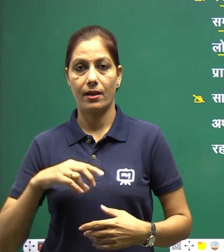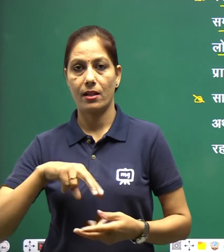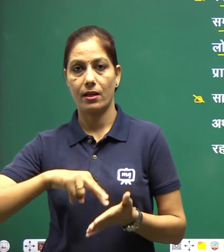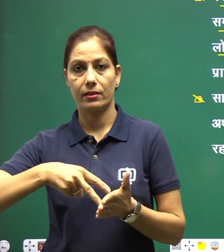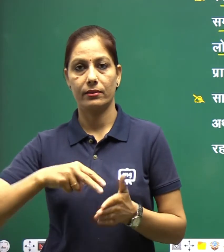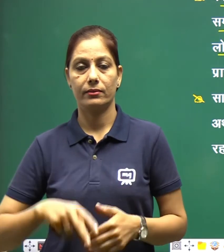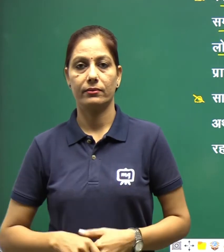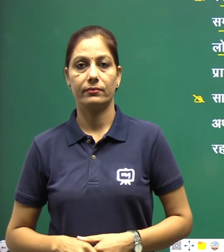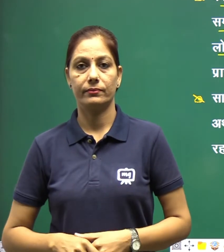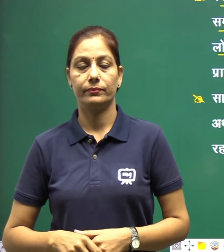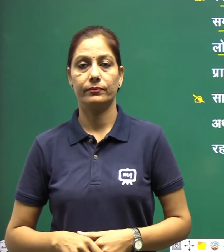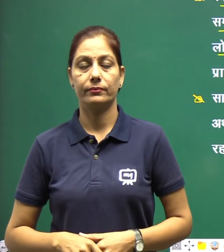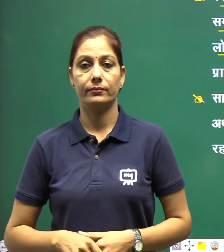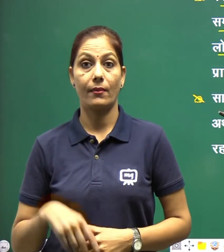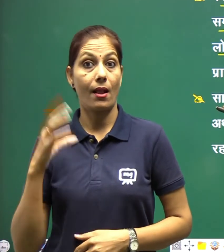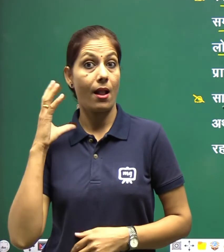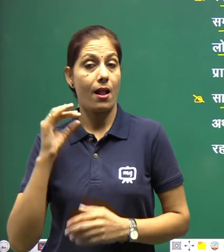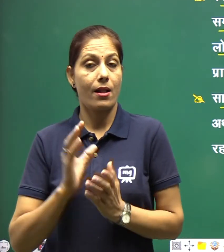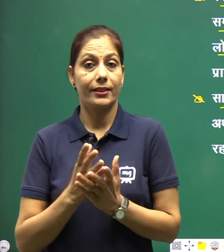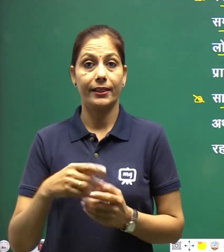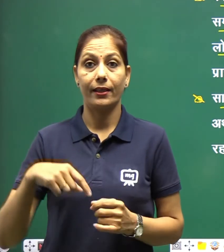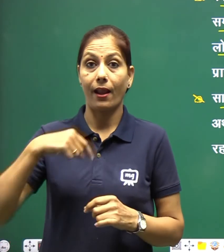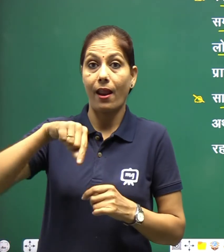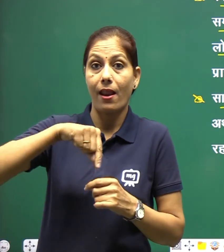अर्थात साहित्य रस